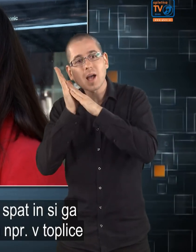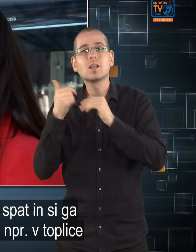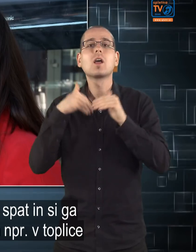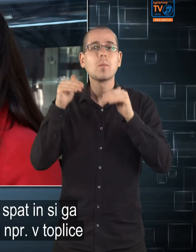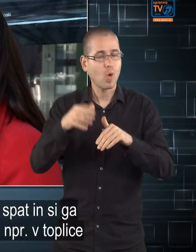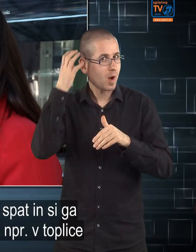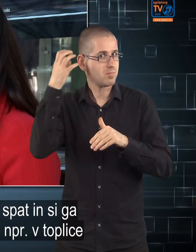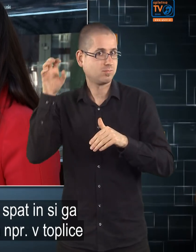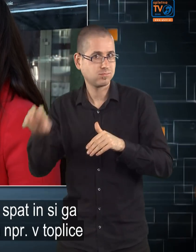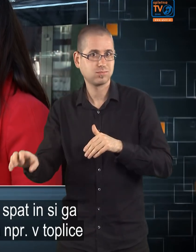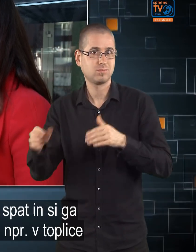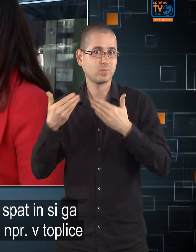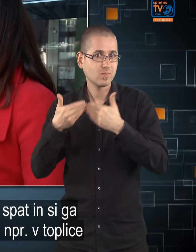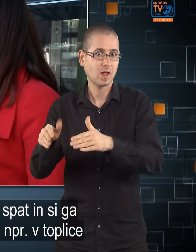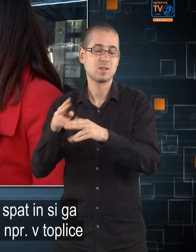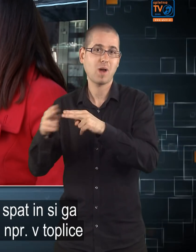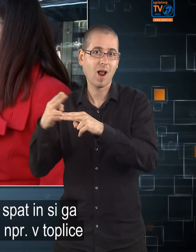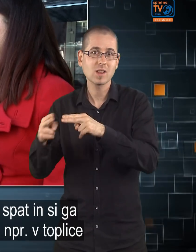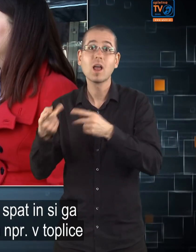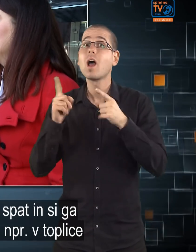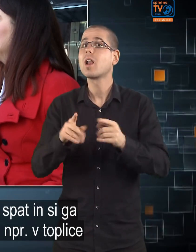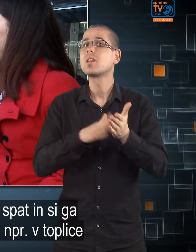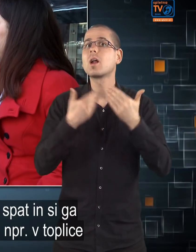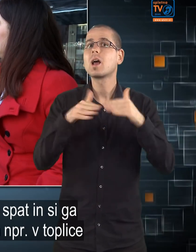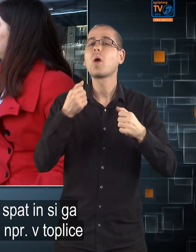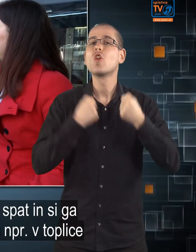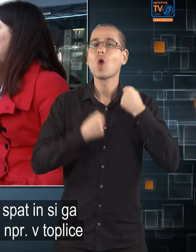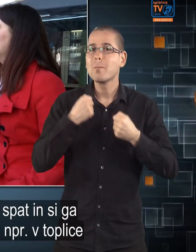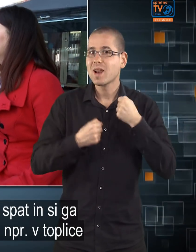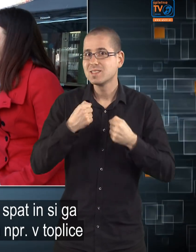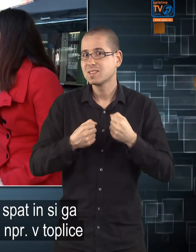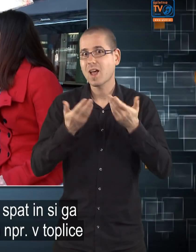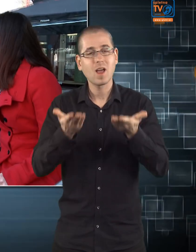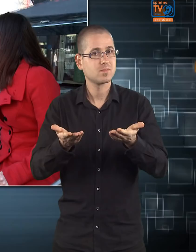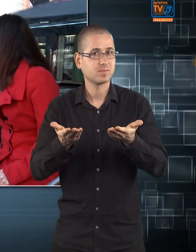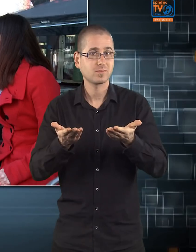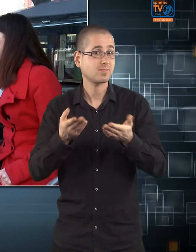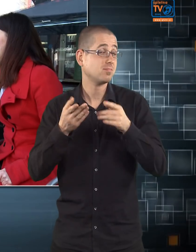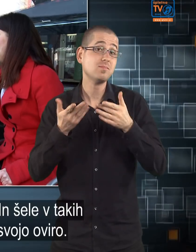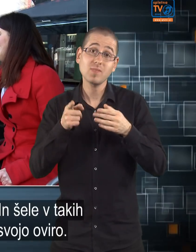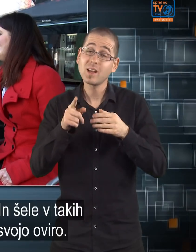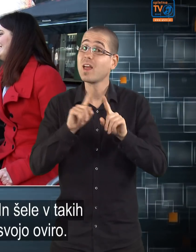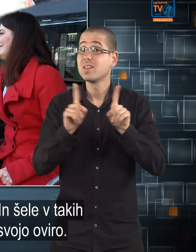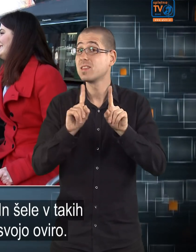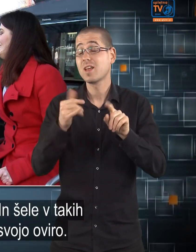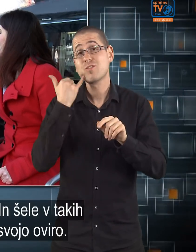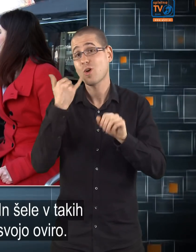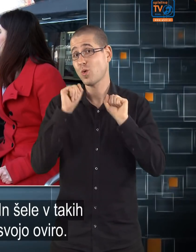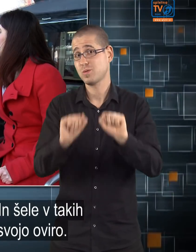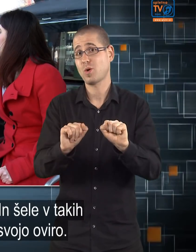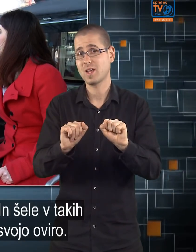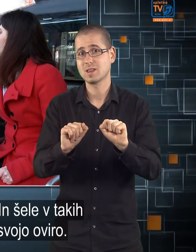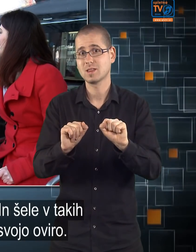spat in si ga moram seveda dati dol, ali pa ko grem naprimer v kakšne toplice in ker ni